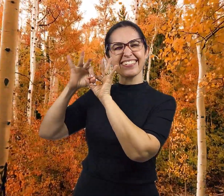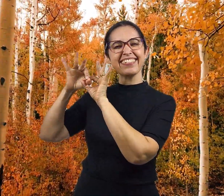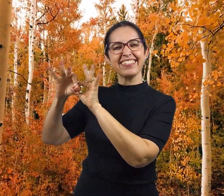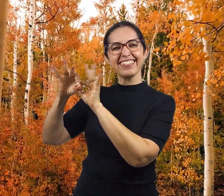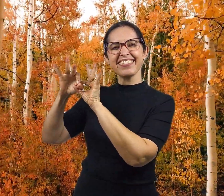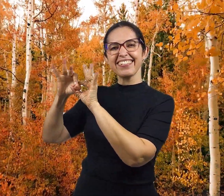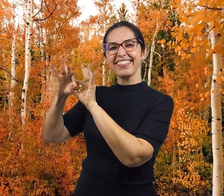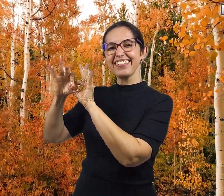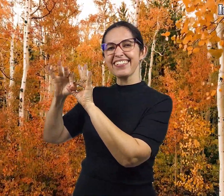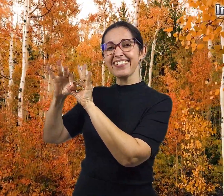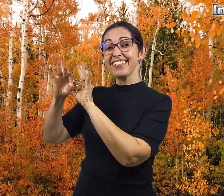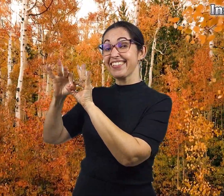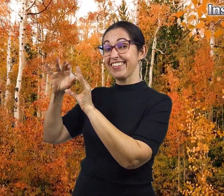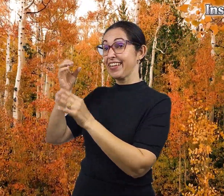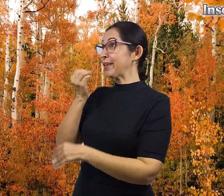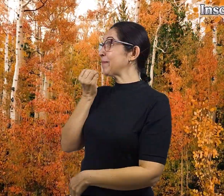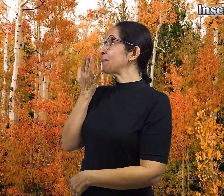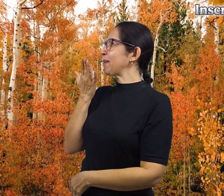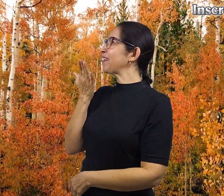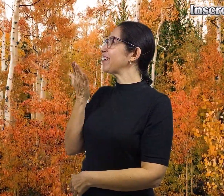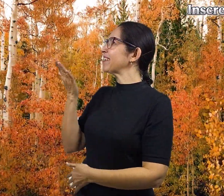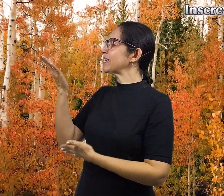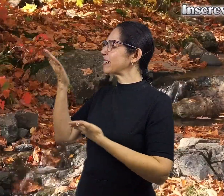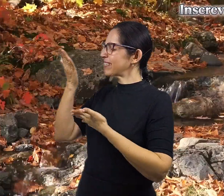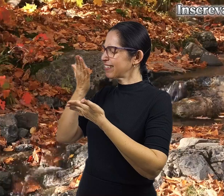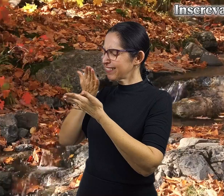da bondade da Tua casa e do Teu santo templo.